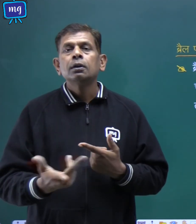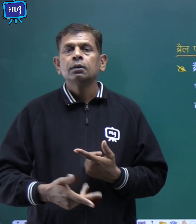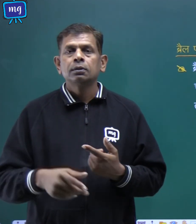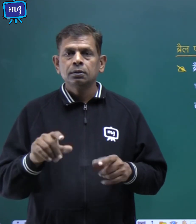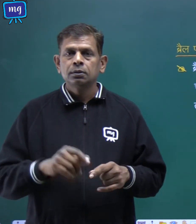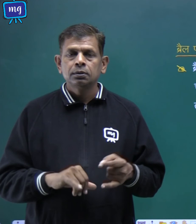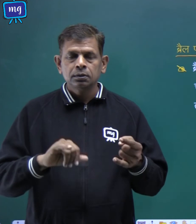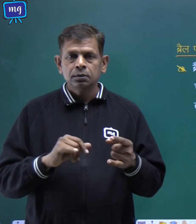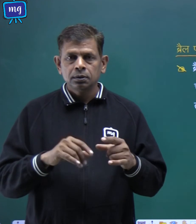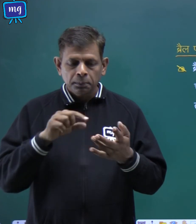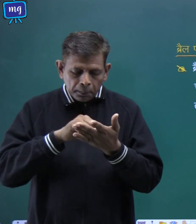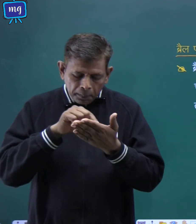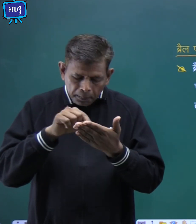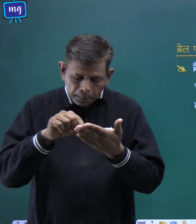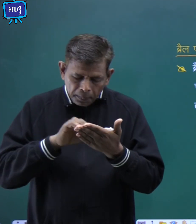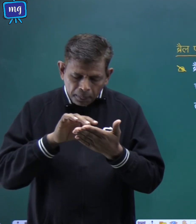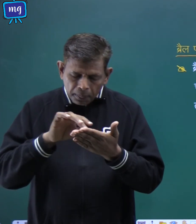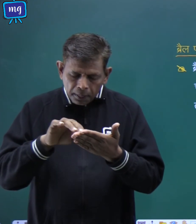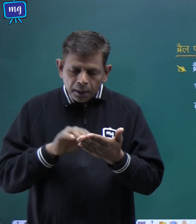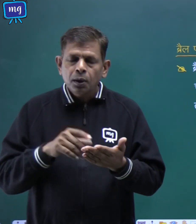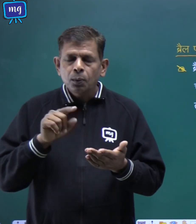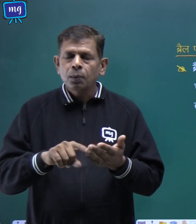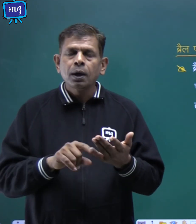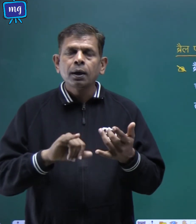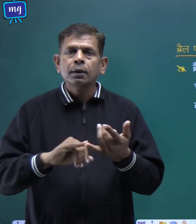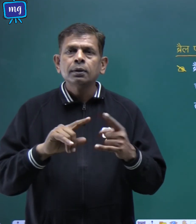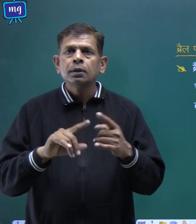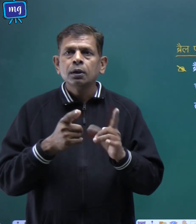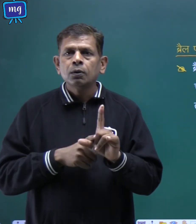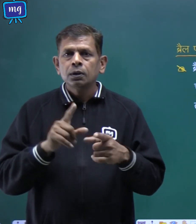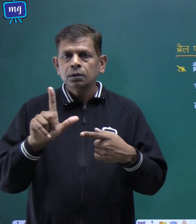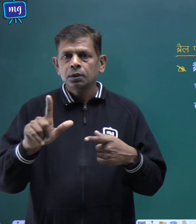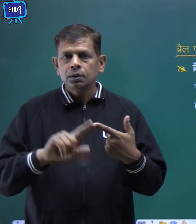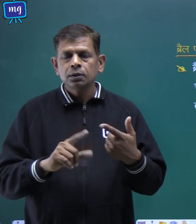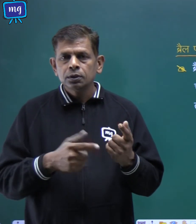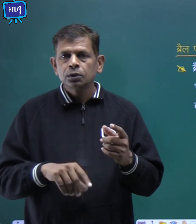ब्रेल पद्धति वह पद्धति है जिसके द्वारा